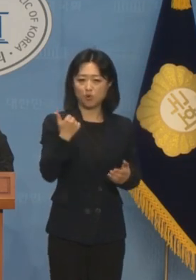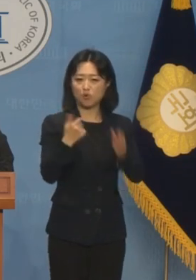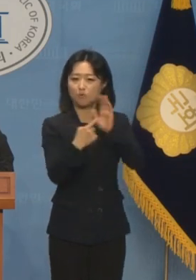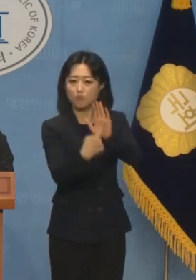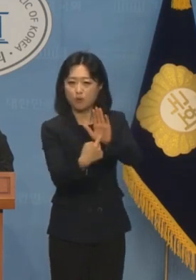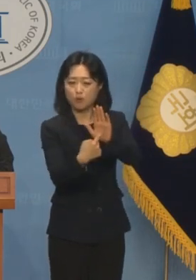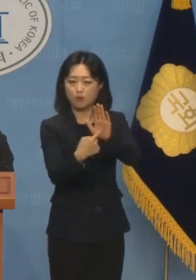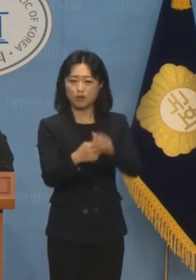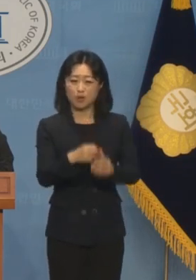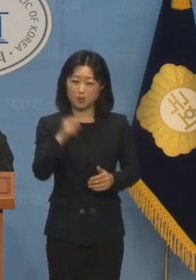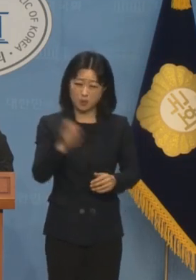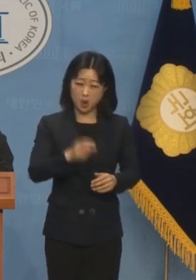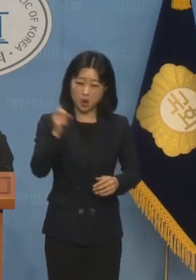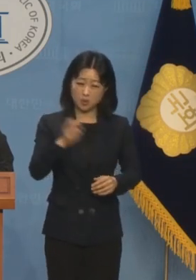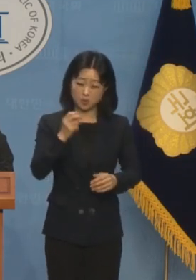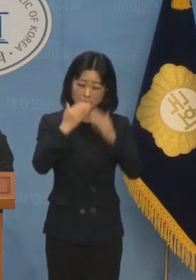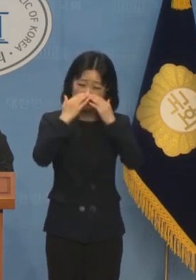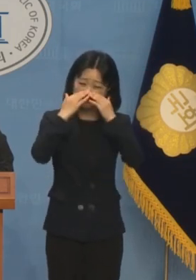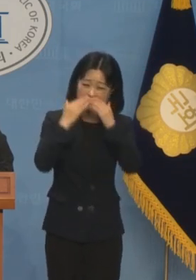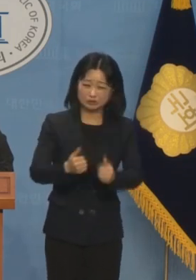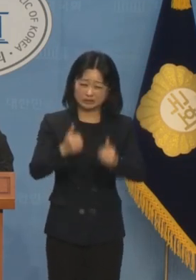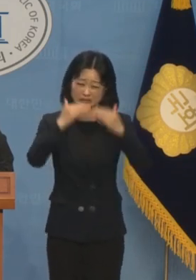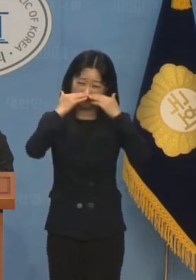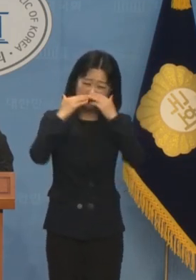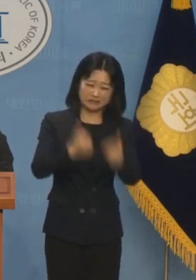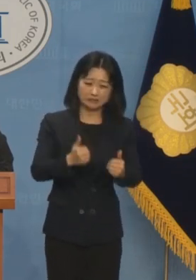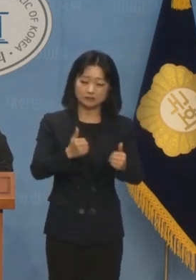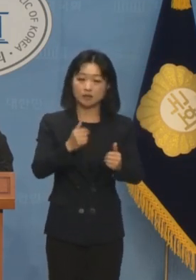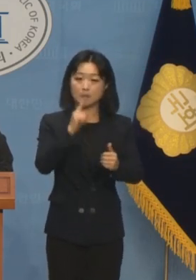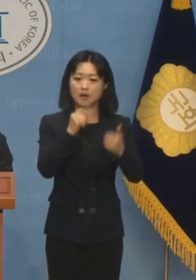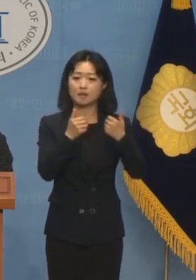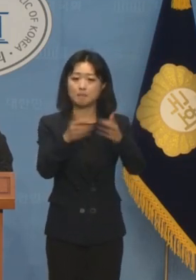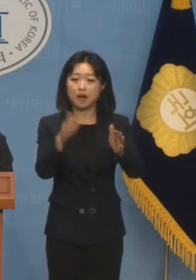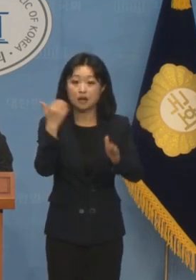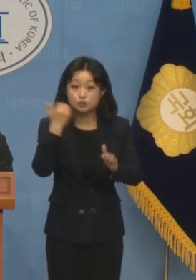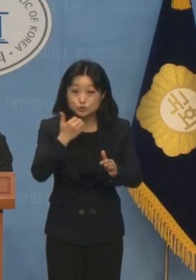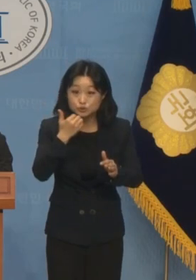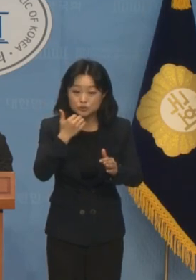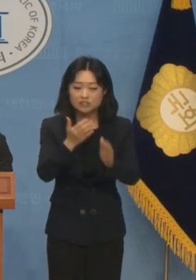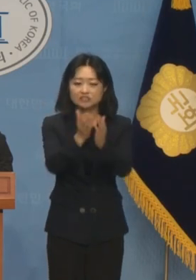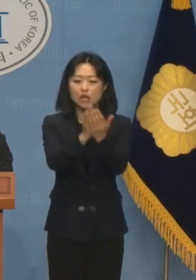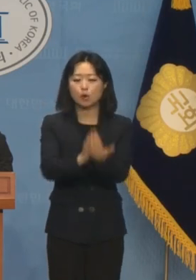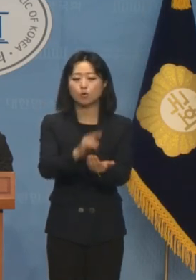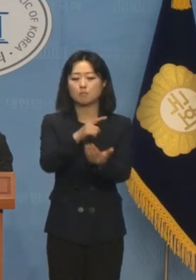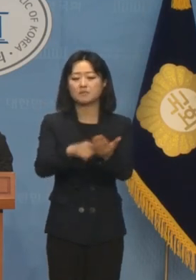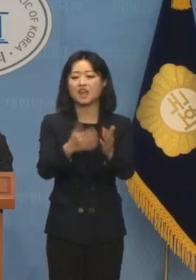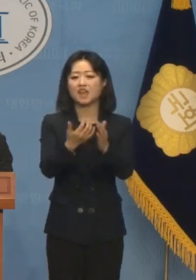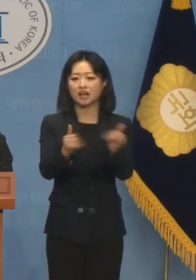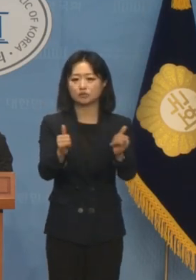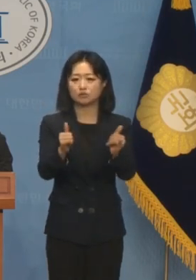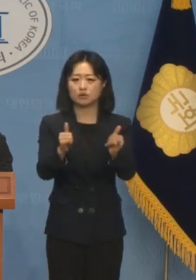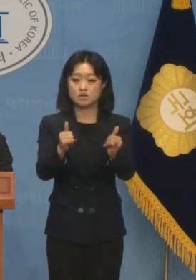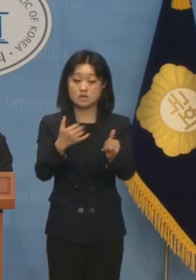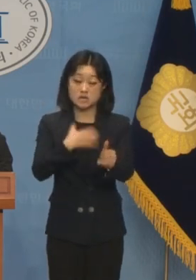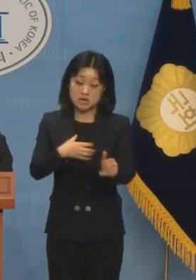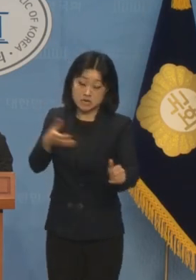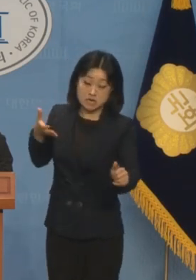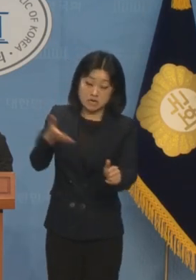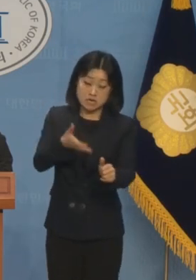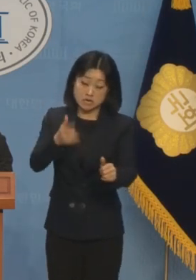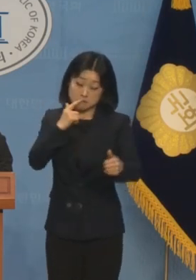그만 우려먹으라며 징글징글하다는 표현으로 세월호 유가족에게 대못을 받기도